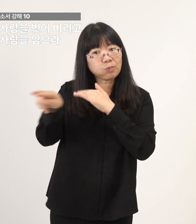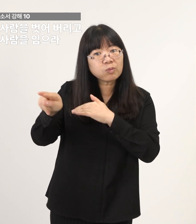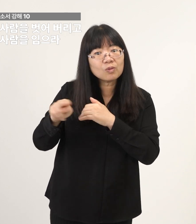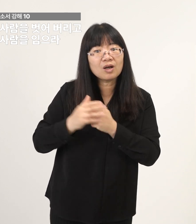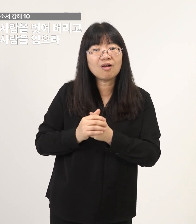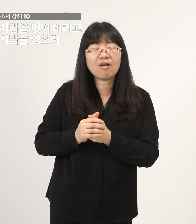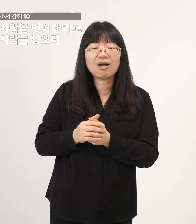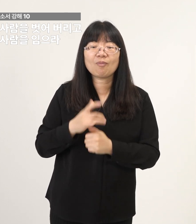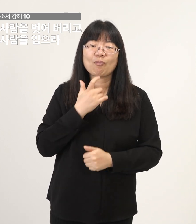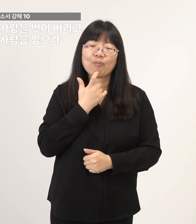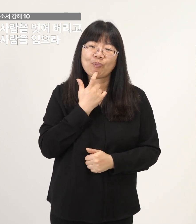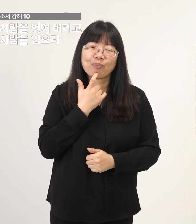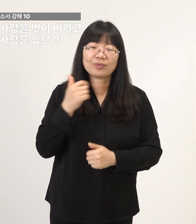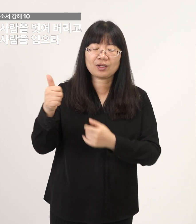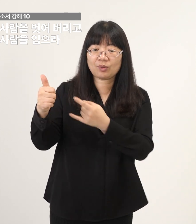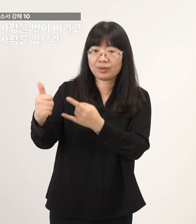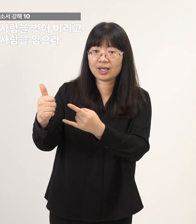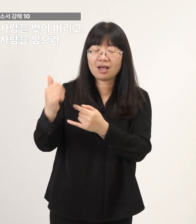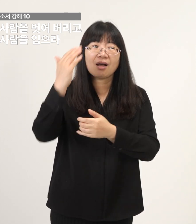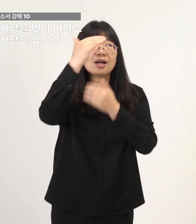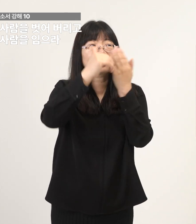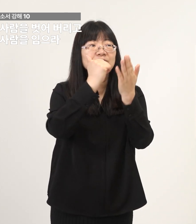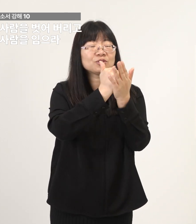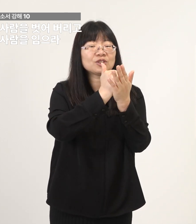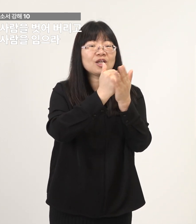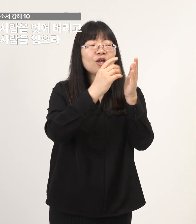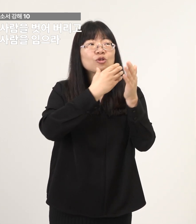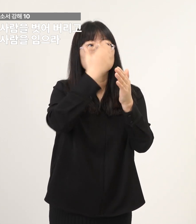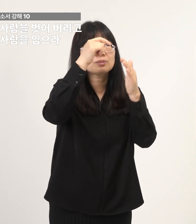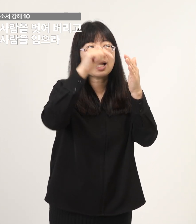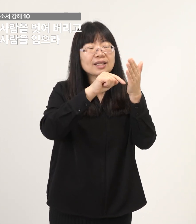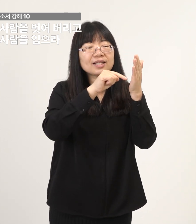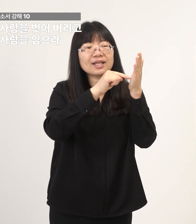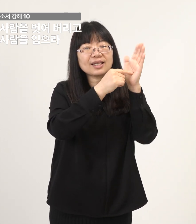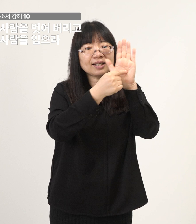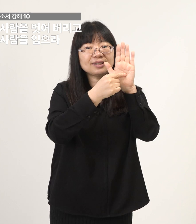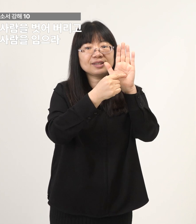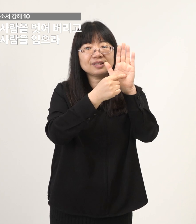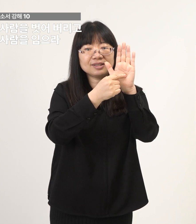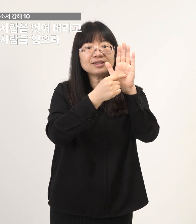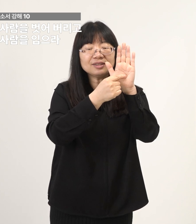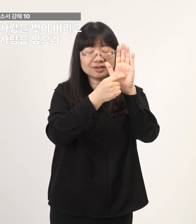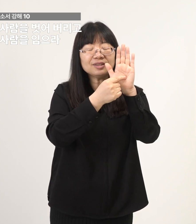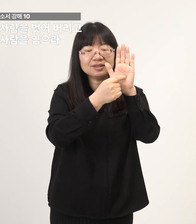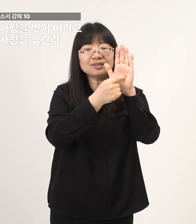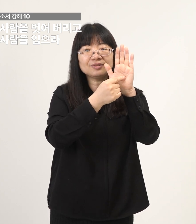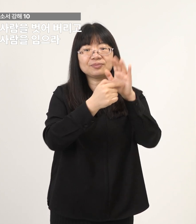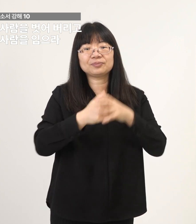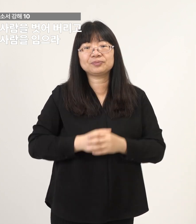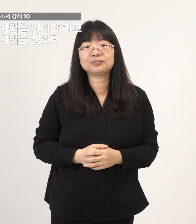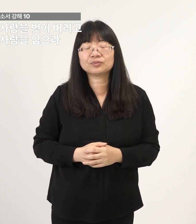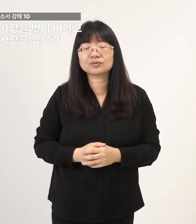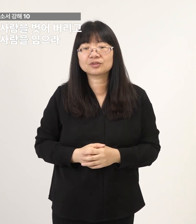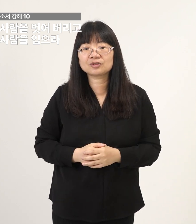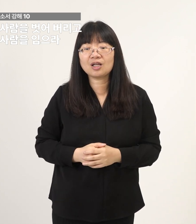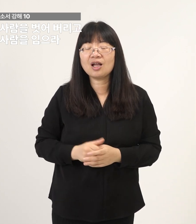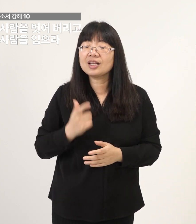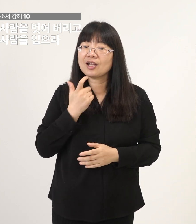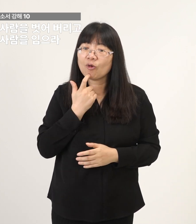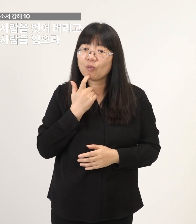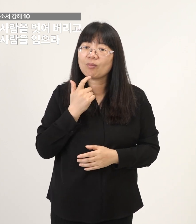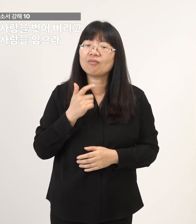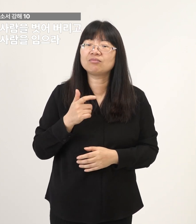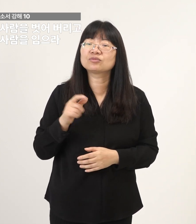도망가던 야곱에게 하나님이 꿈 중에 계시하여 나타나십니다. 이런 말씀을 하세요. 네가 어디로